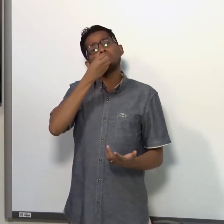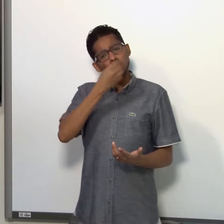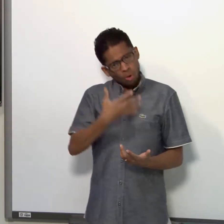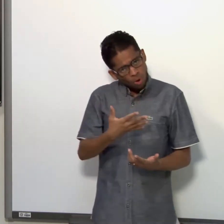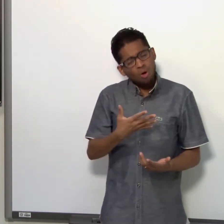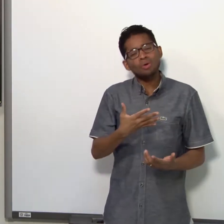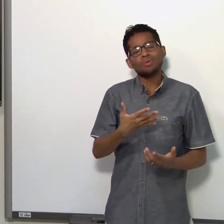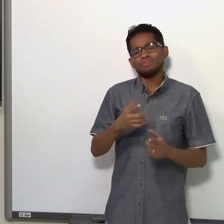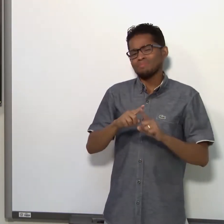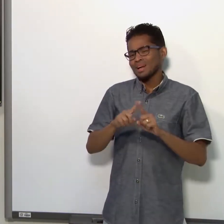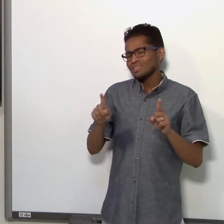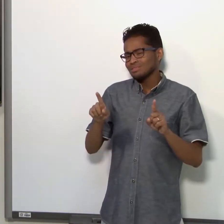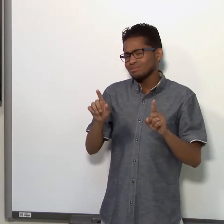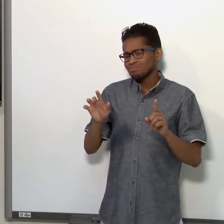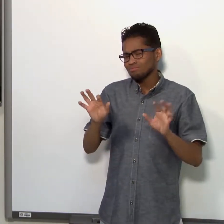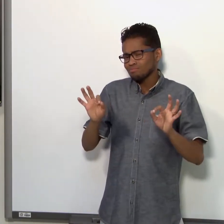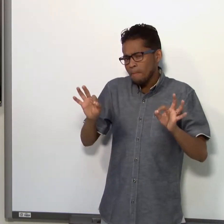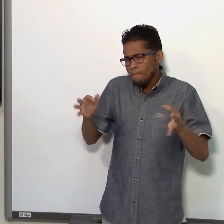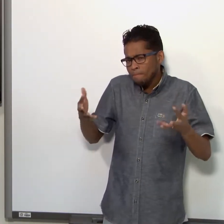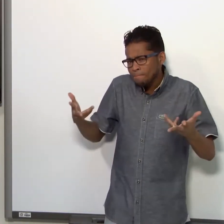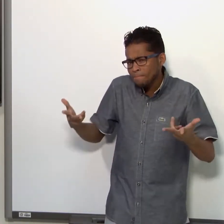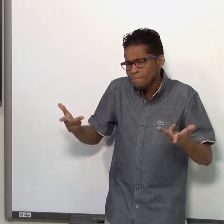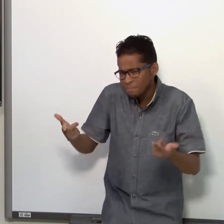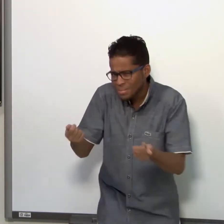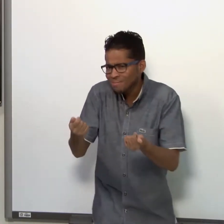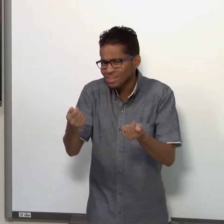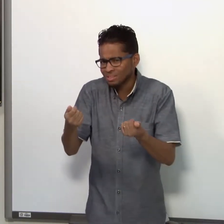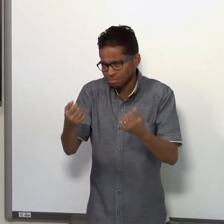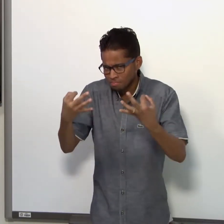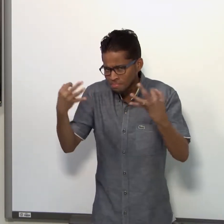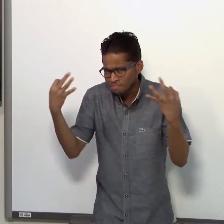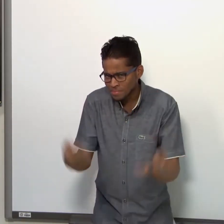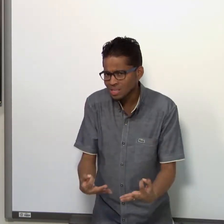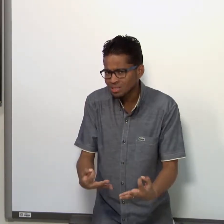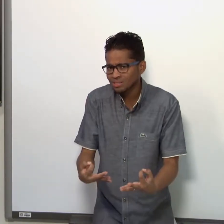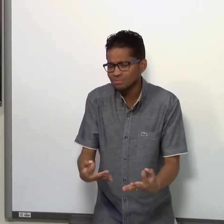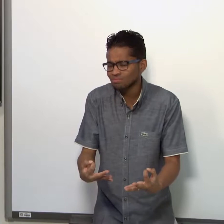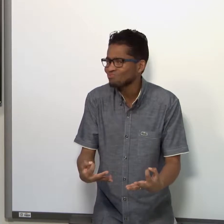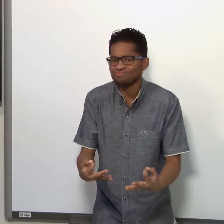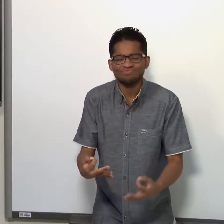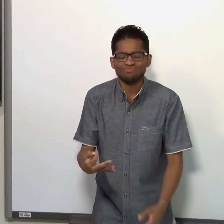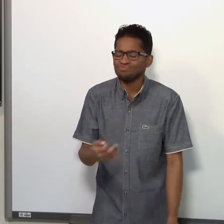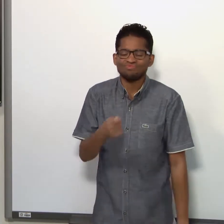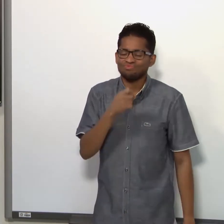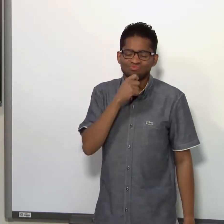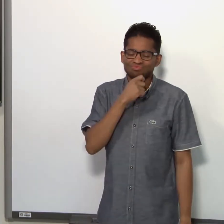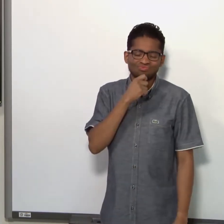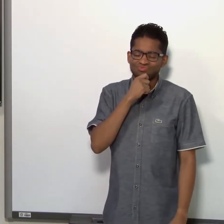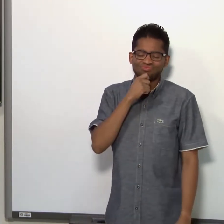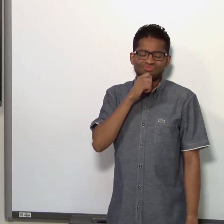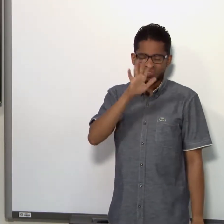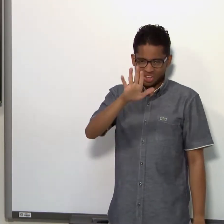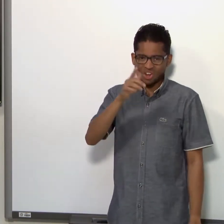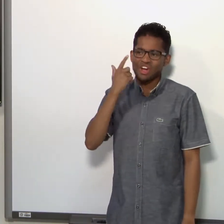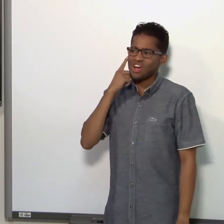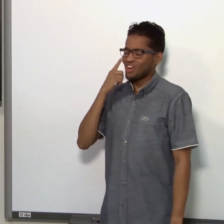Essa teoria é boa, mas ela é perfeita? Não, vamos ver. Vamos